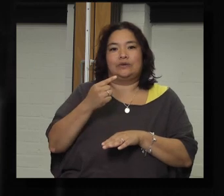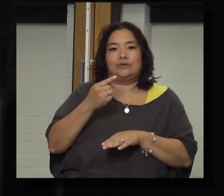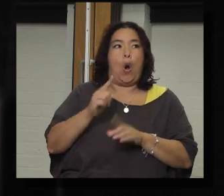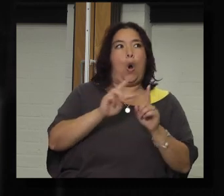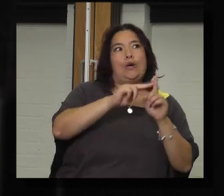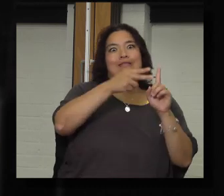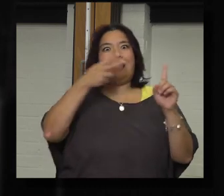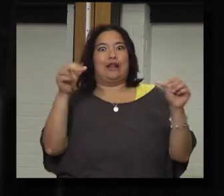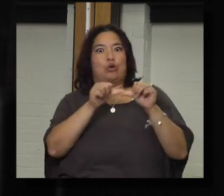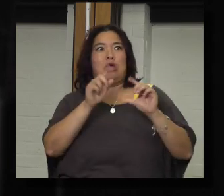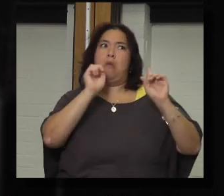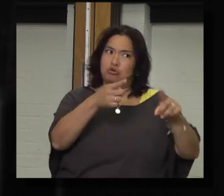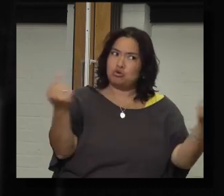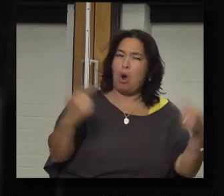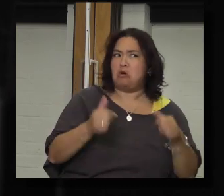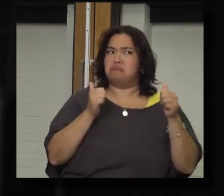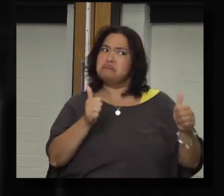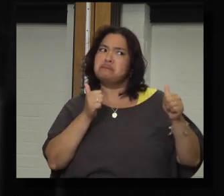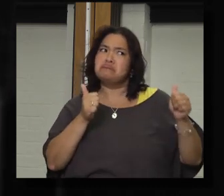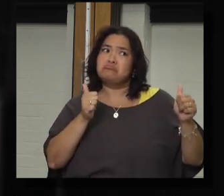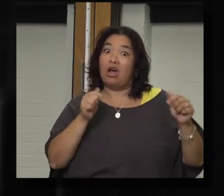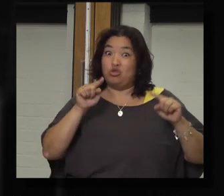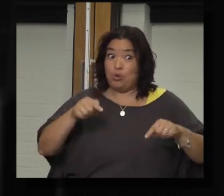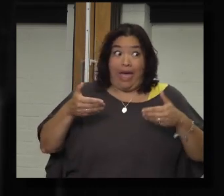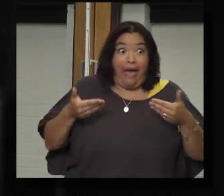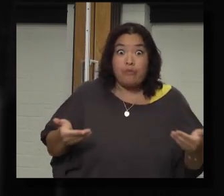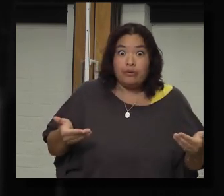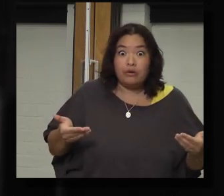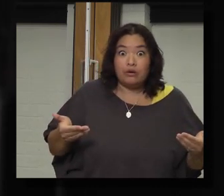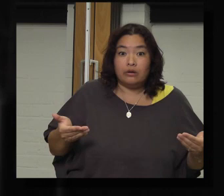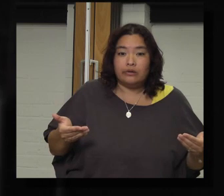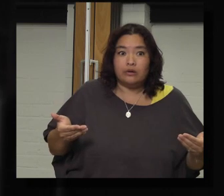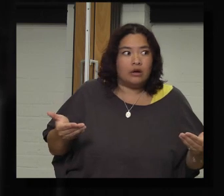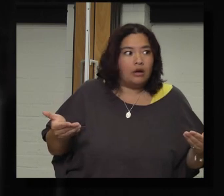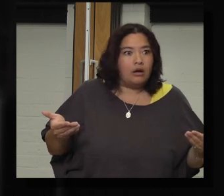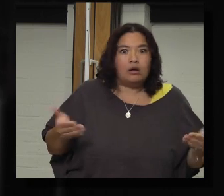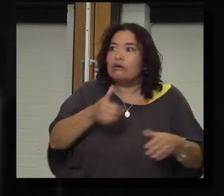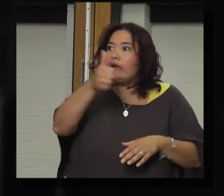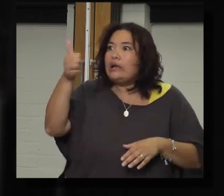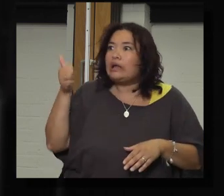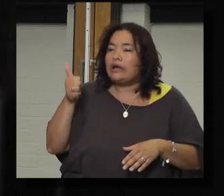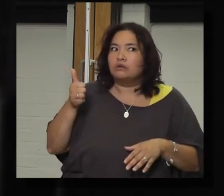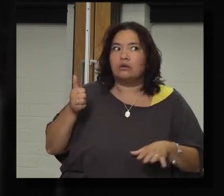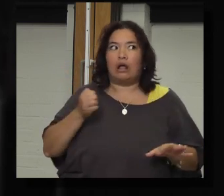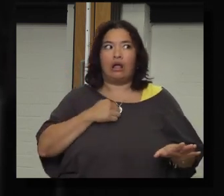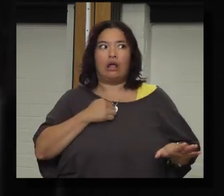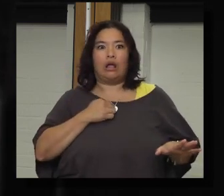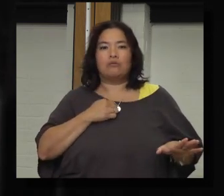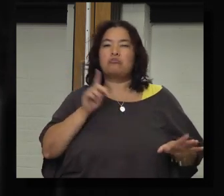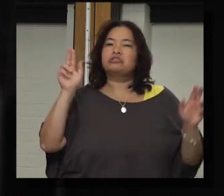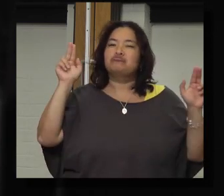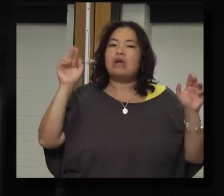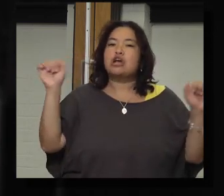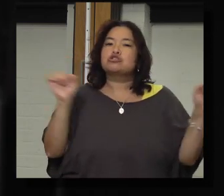iedereen zegt dat teletalkdiensten er moeten komen. En nu zijn ze er. En nou worden ze, dus is eigenlijk iedereen een